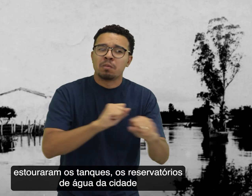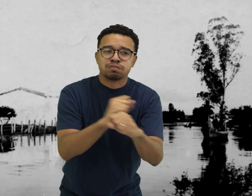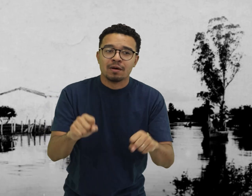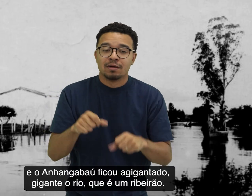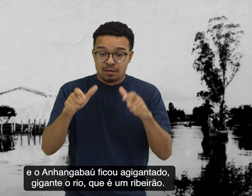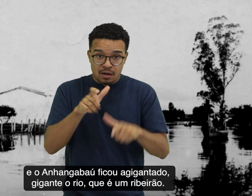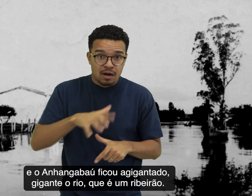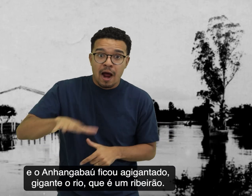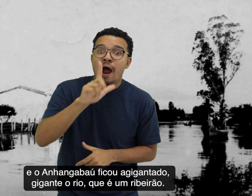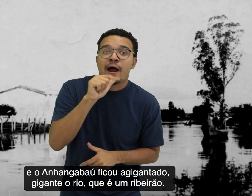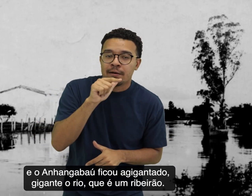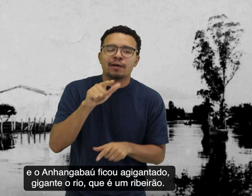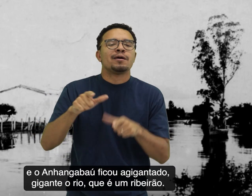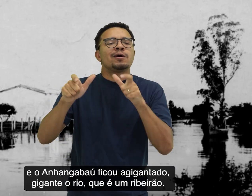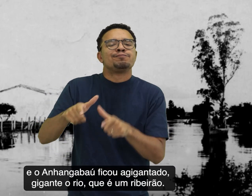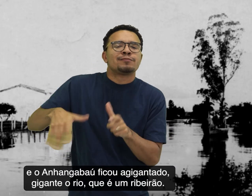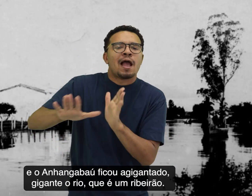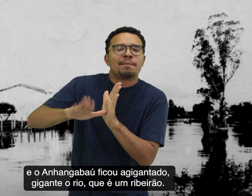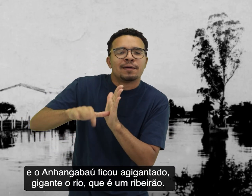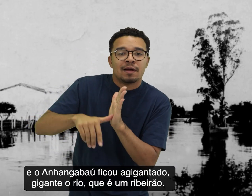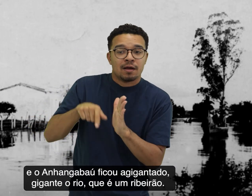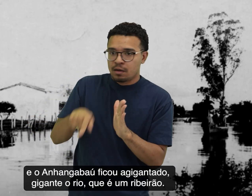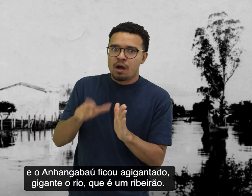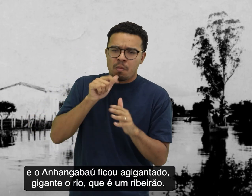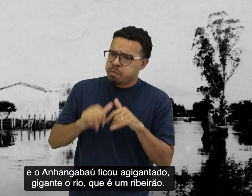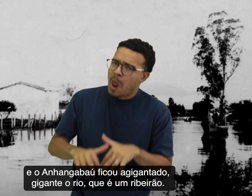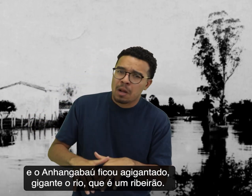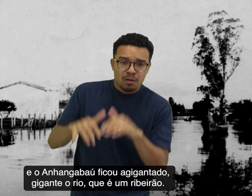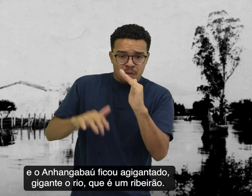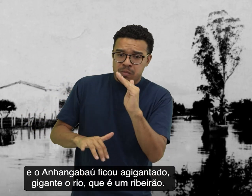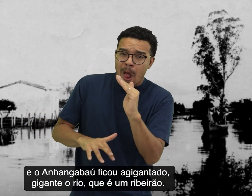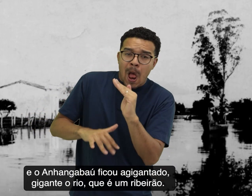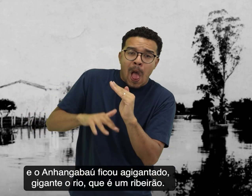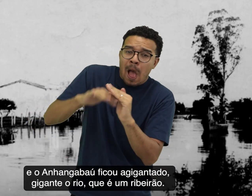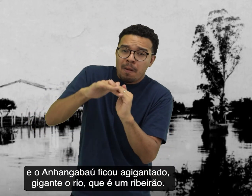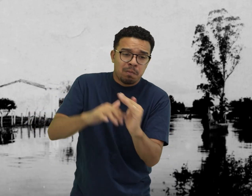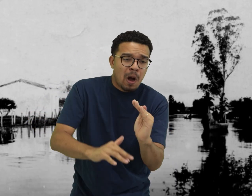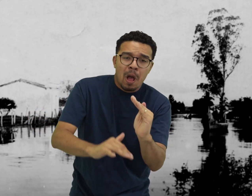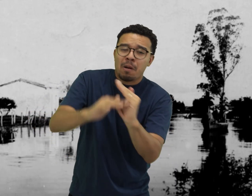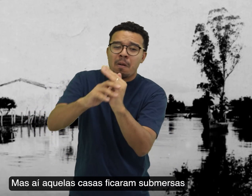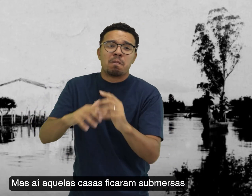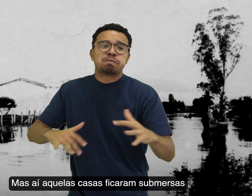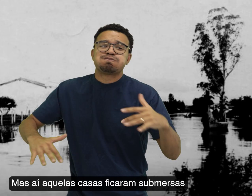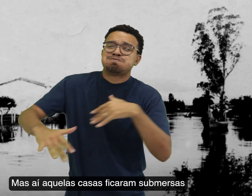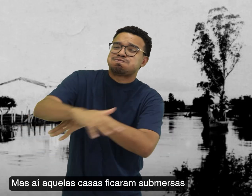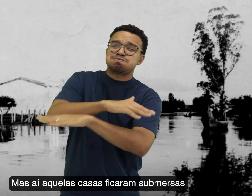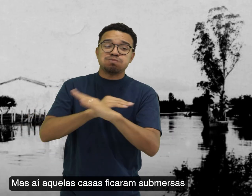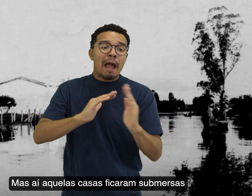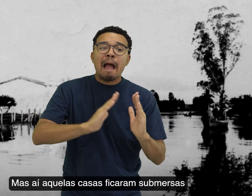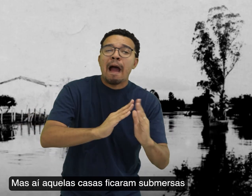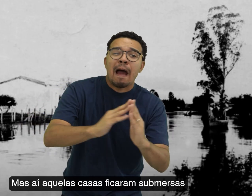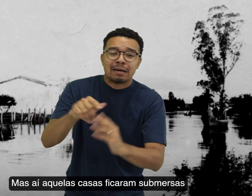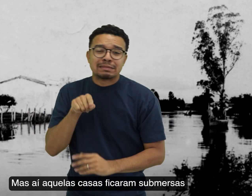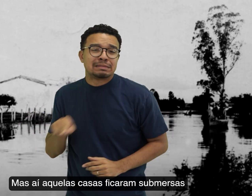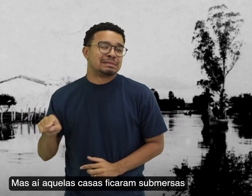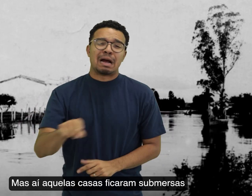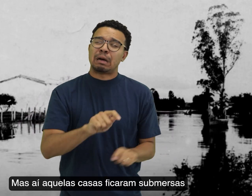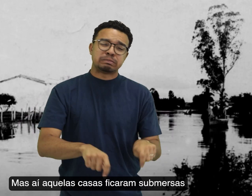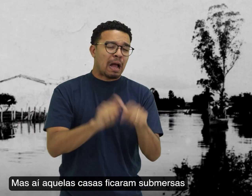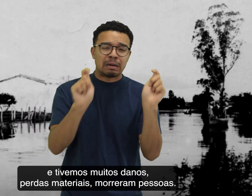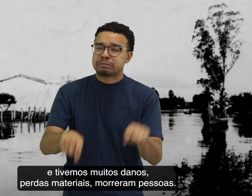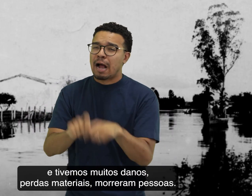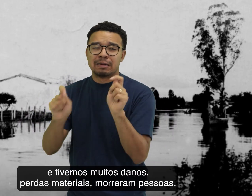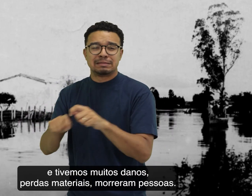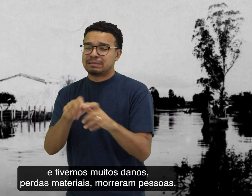reservatórios de água da cidade, e o Anhangabaú ficou agigantado, assim, ficou gigante o rio, né? Que é um ribeirão, né? Mas aí aquelas casas